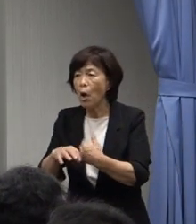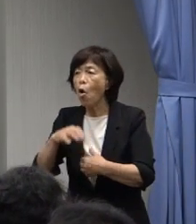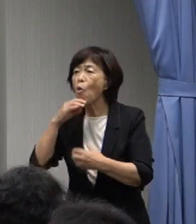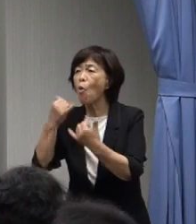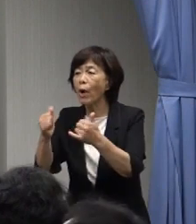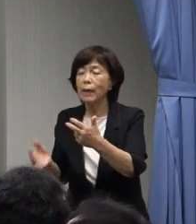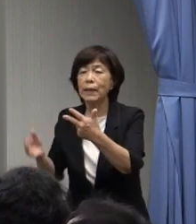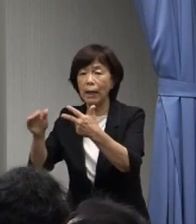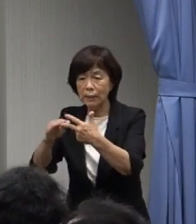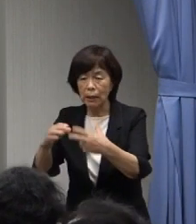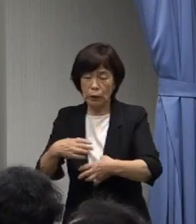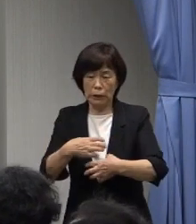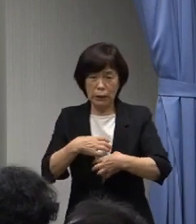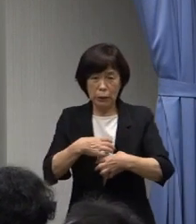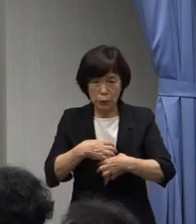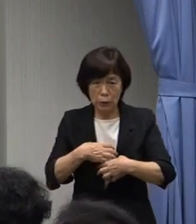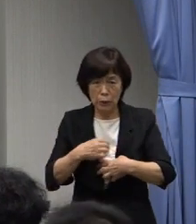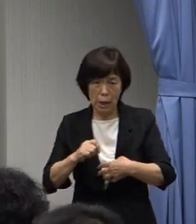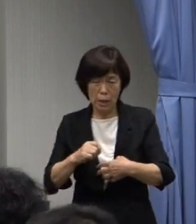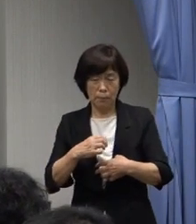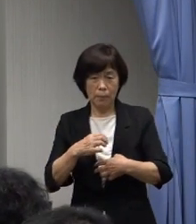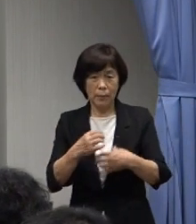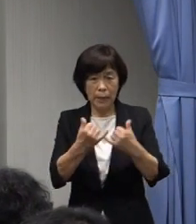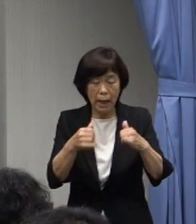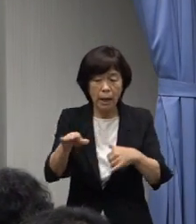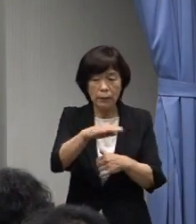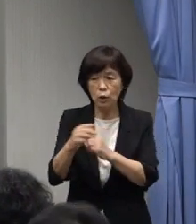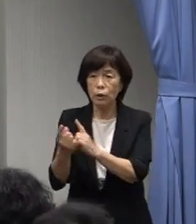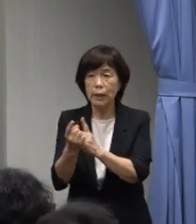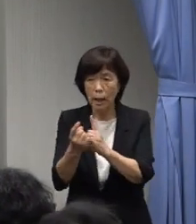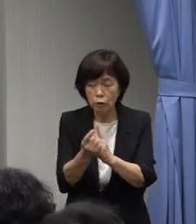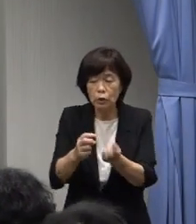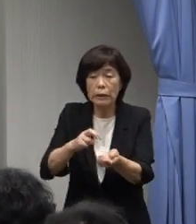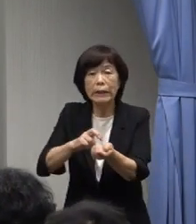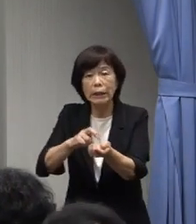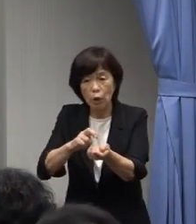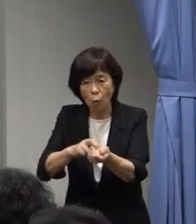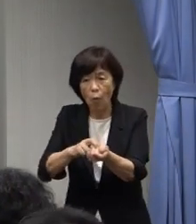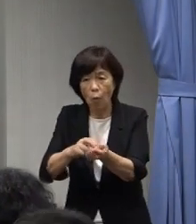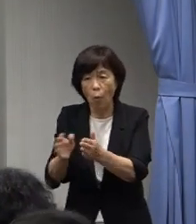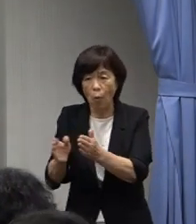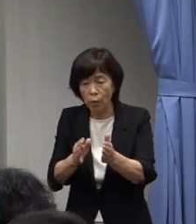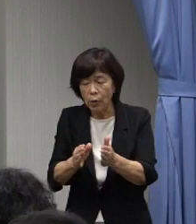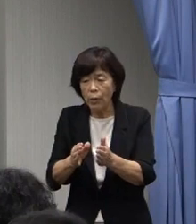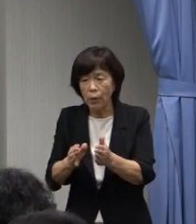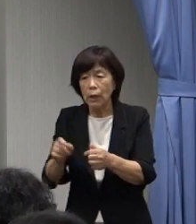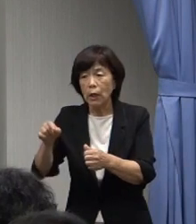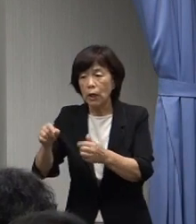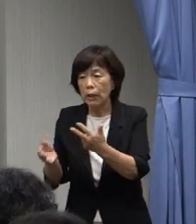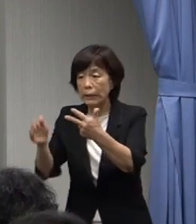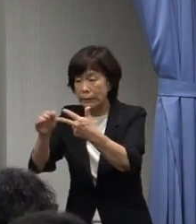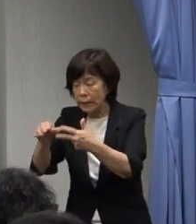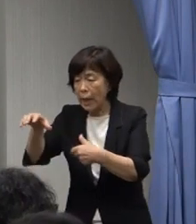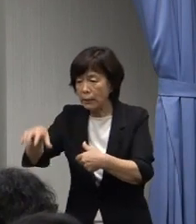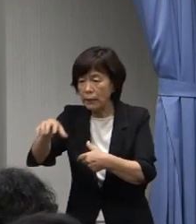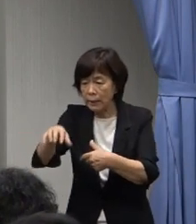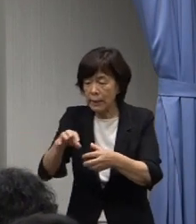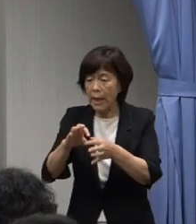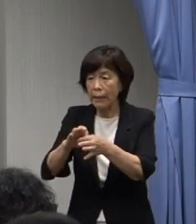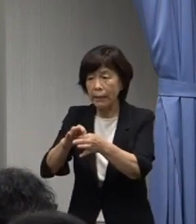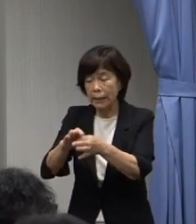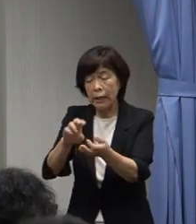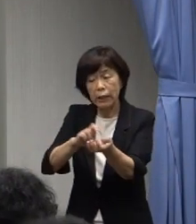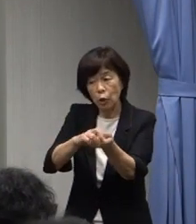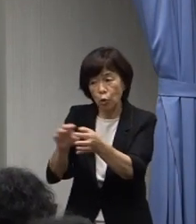方、高齢者施設における医療、一個一個の高齢者施設がきちんと医療連携できている